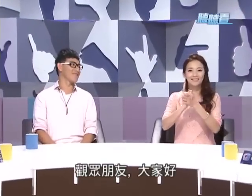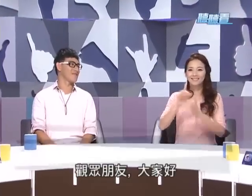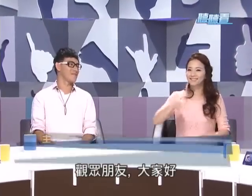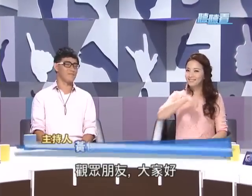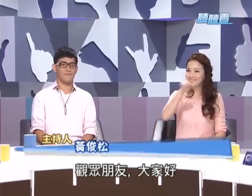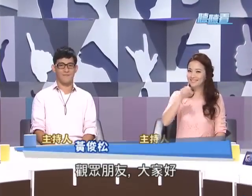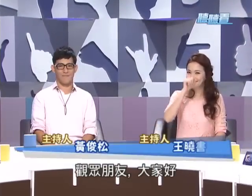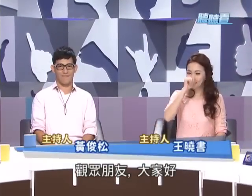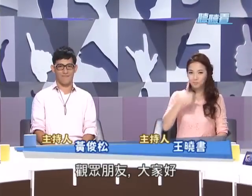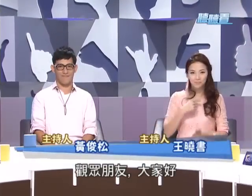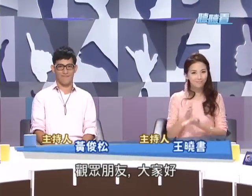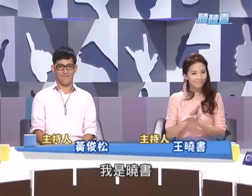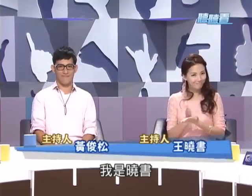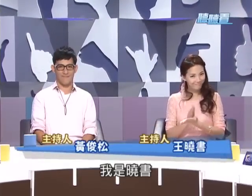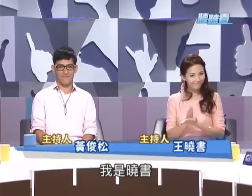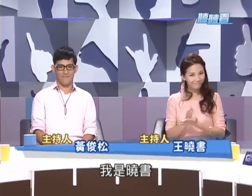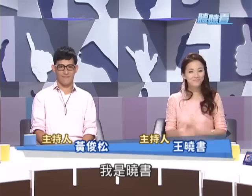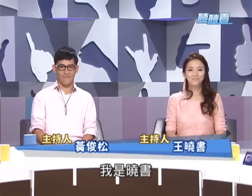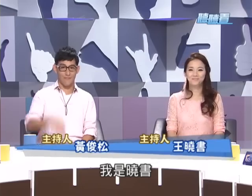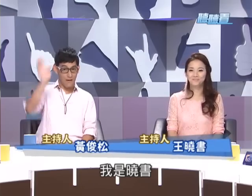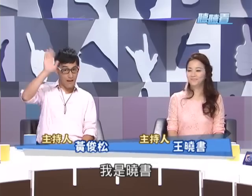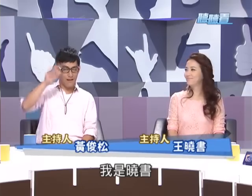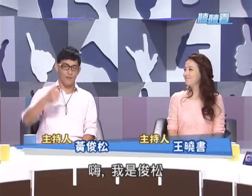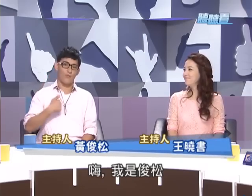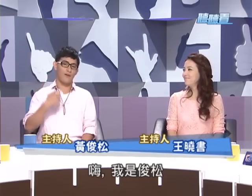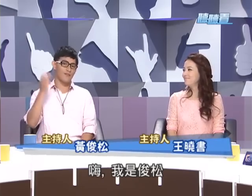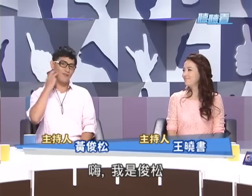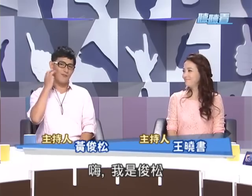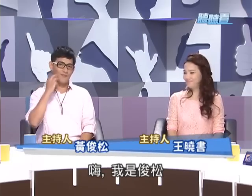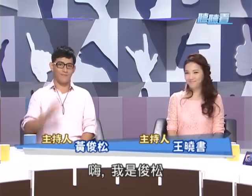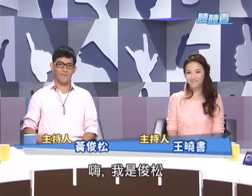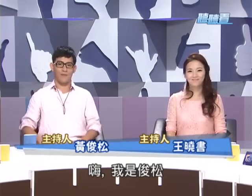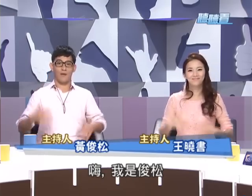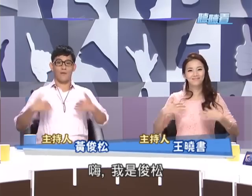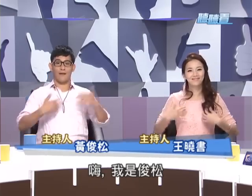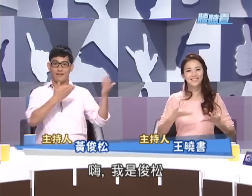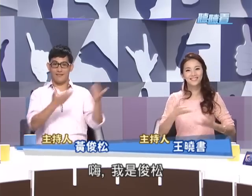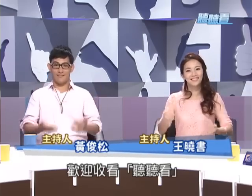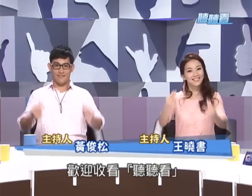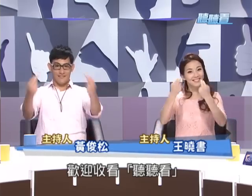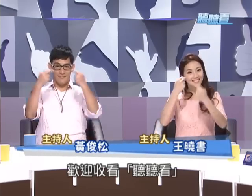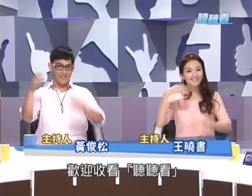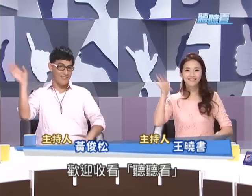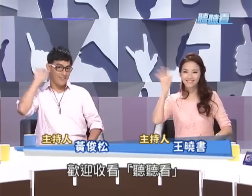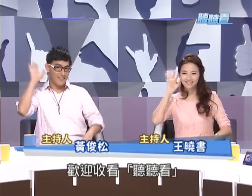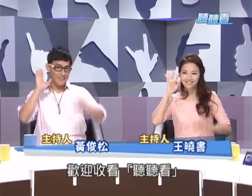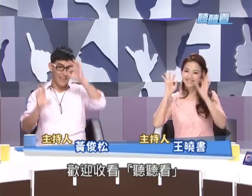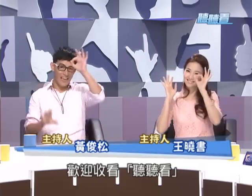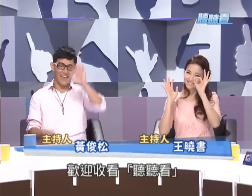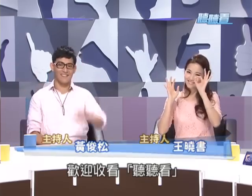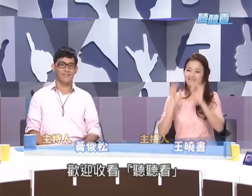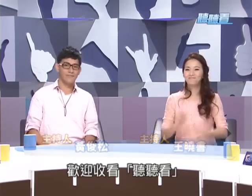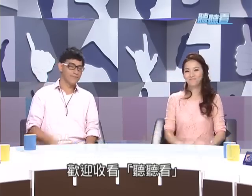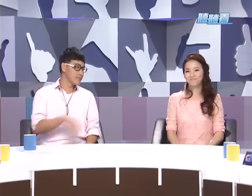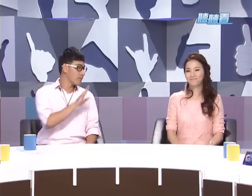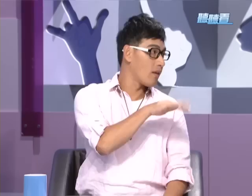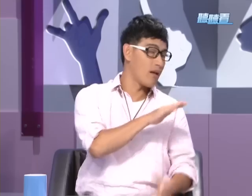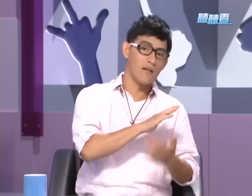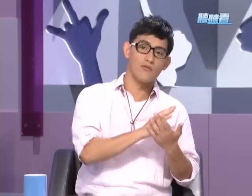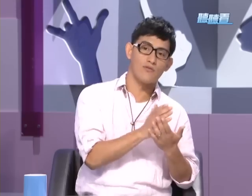朋友，大家好，我是小叔。 嗨，我是劲松。 欢迎收看《听听看》。 哎，